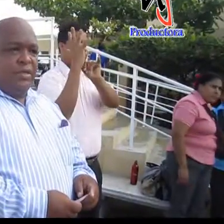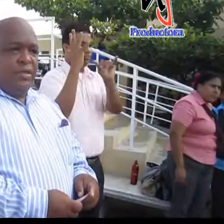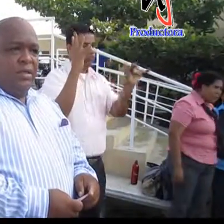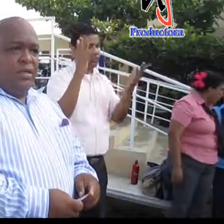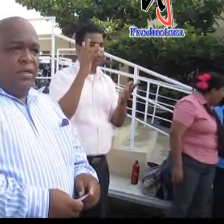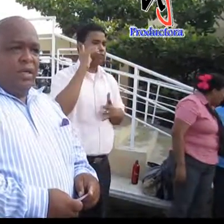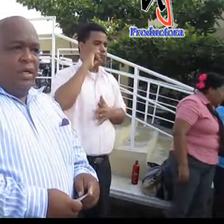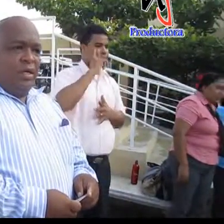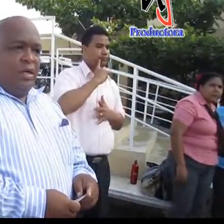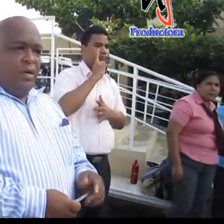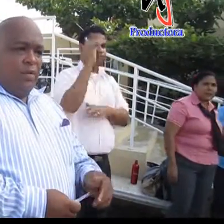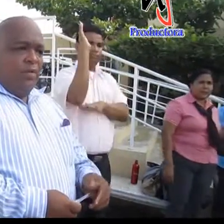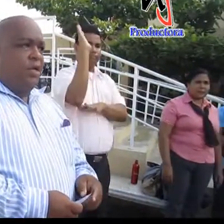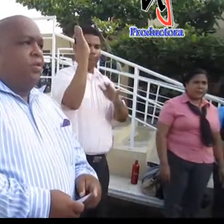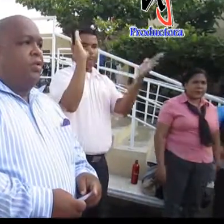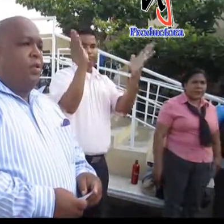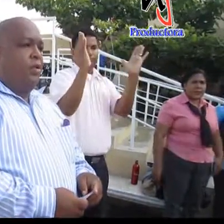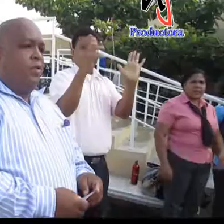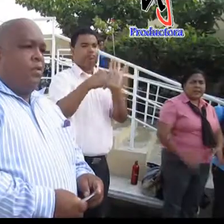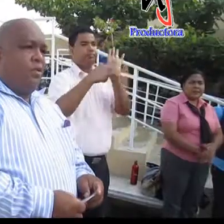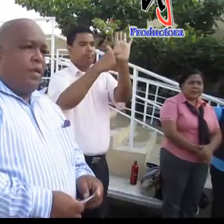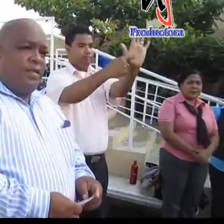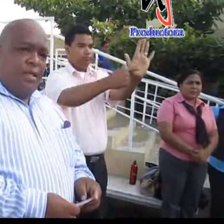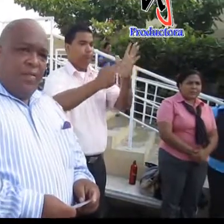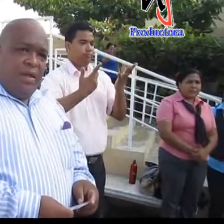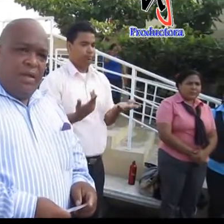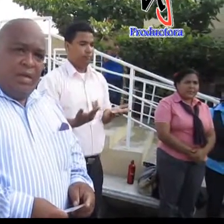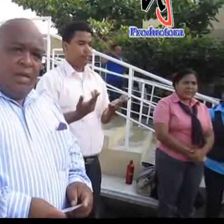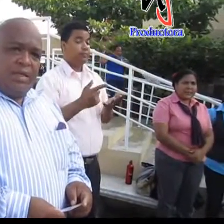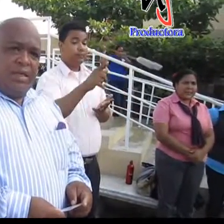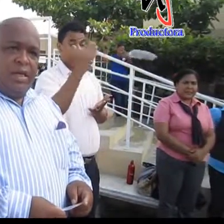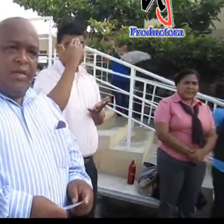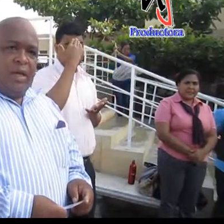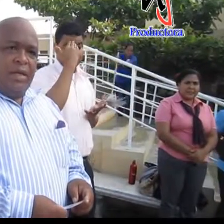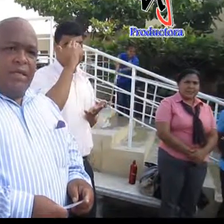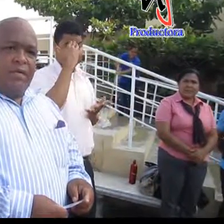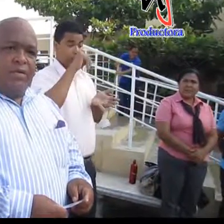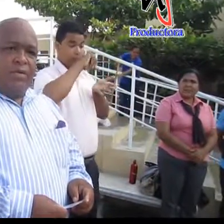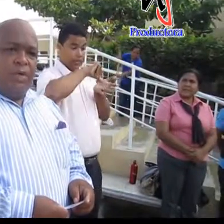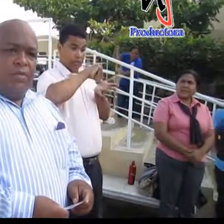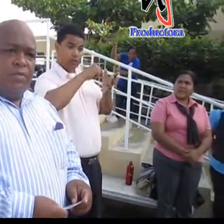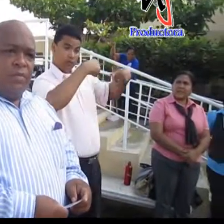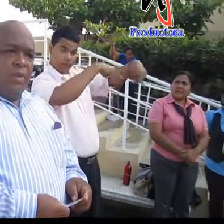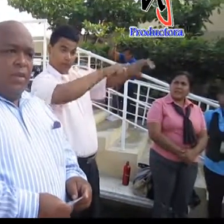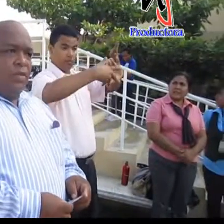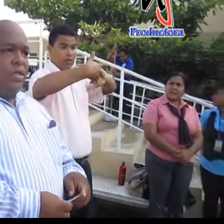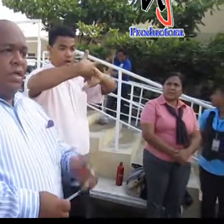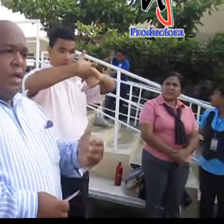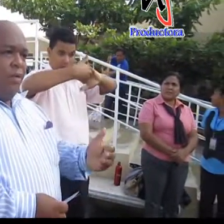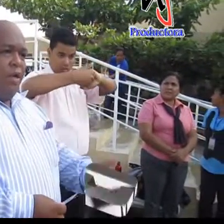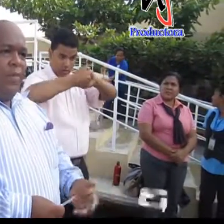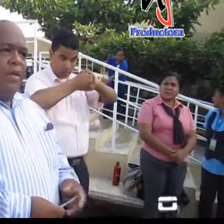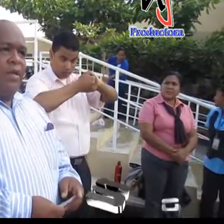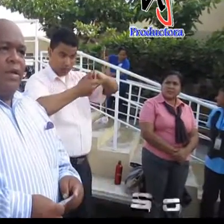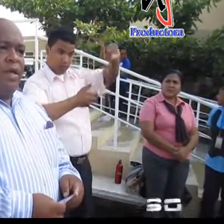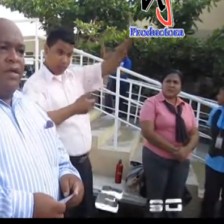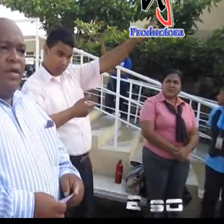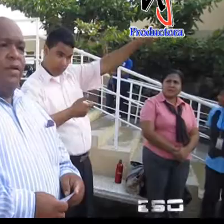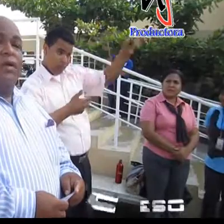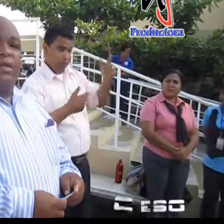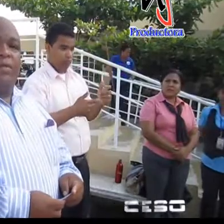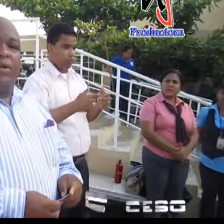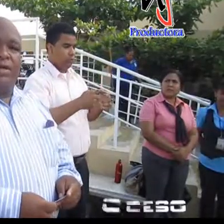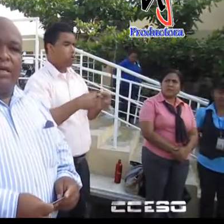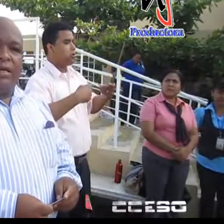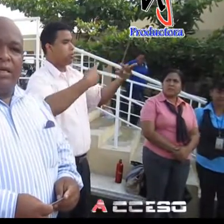maestros de nuestro centro, estuvieron recientemente en la sede del CONADIS en Santo Domingo. Nos entregaron unas plantas de Bayahibe y